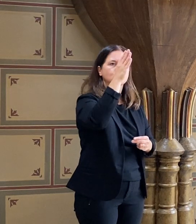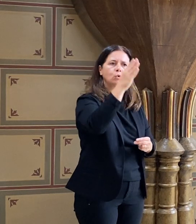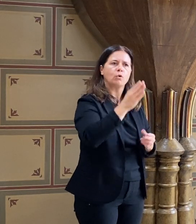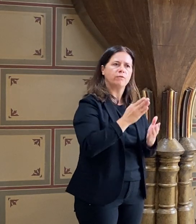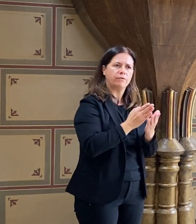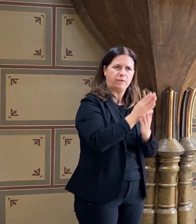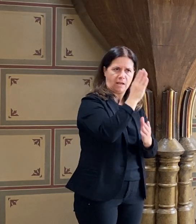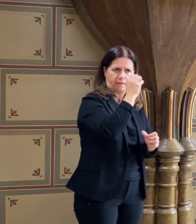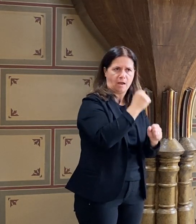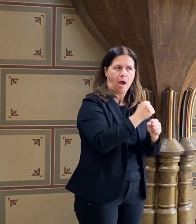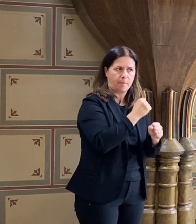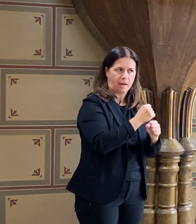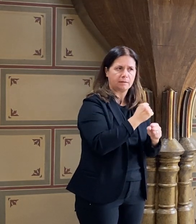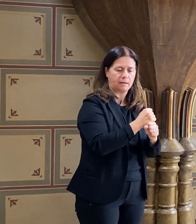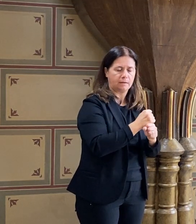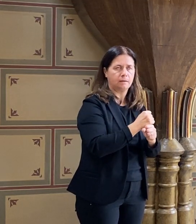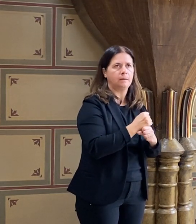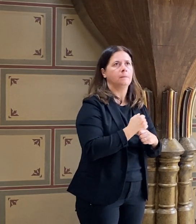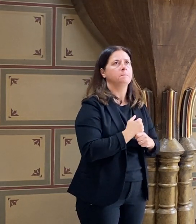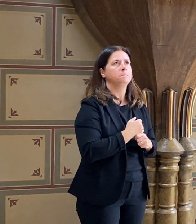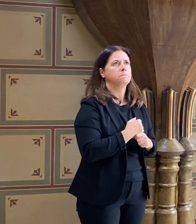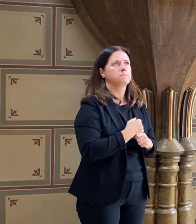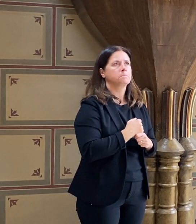tätig sein werdet.